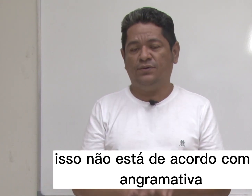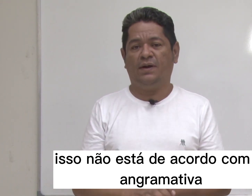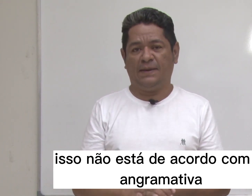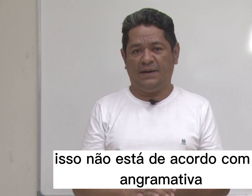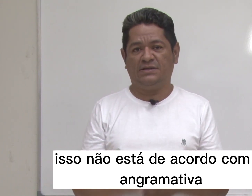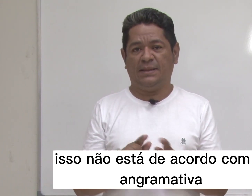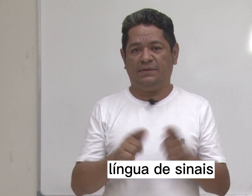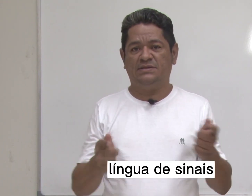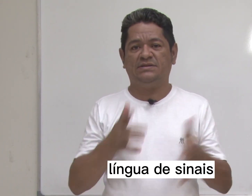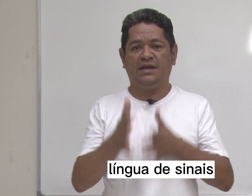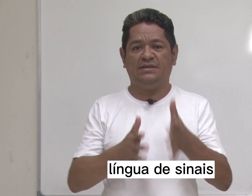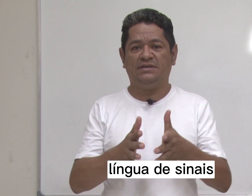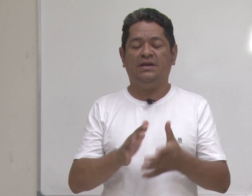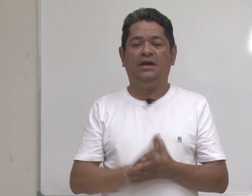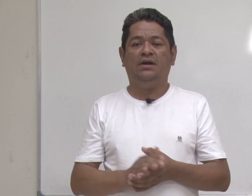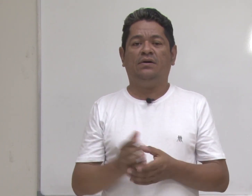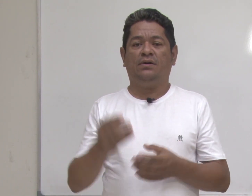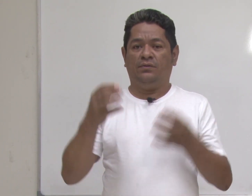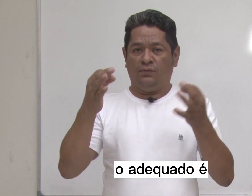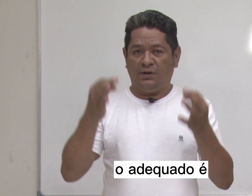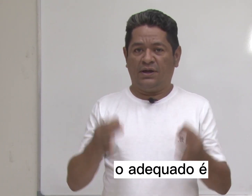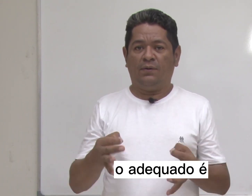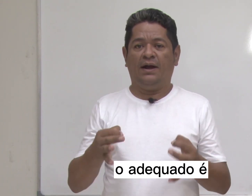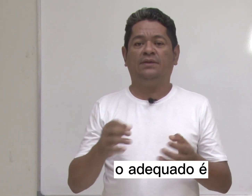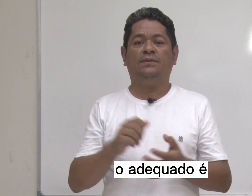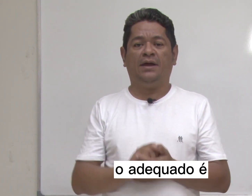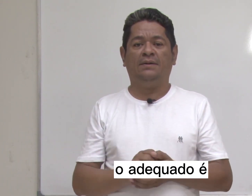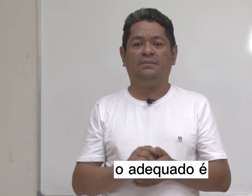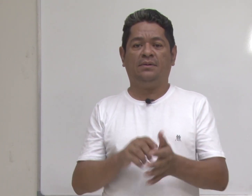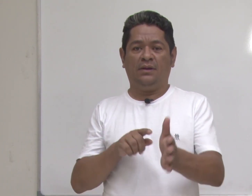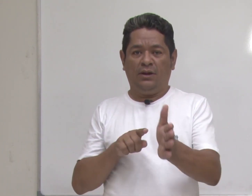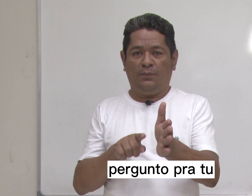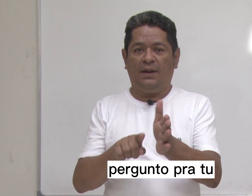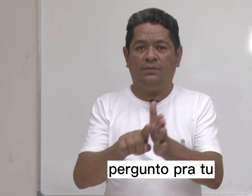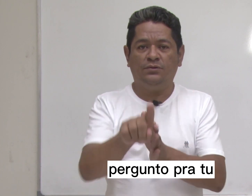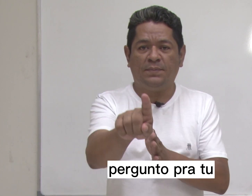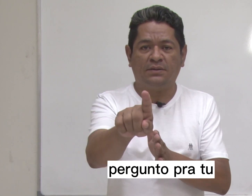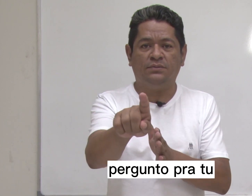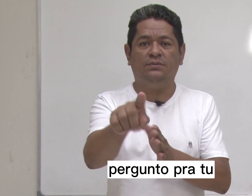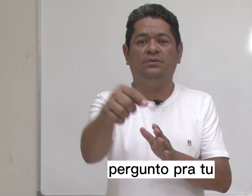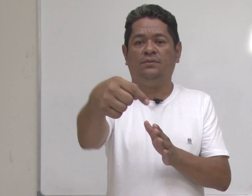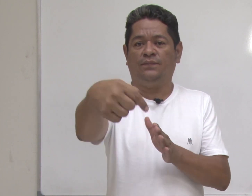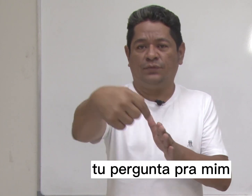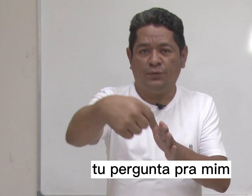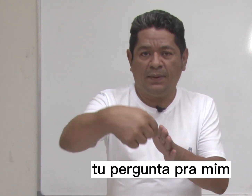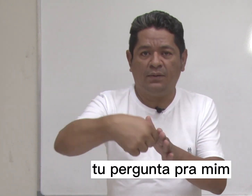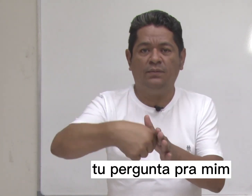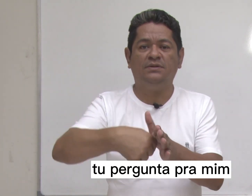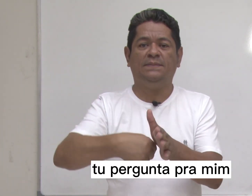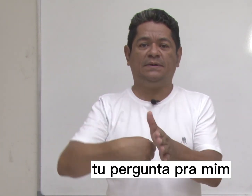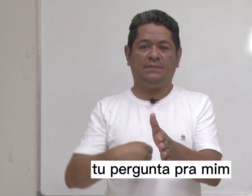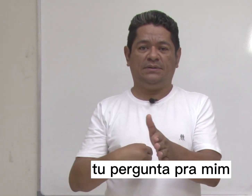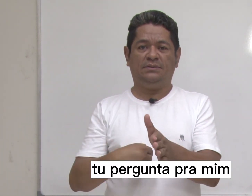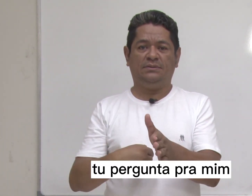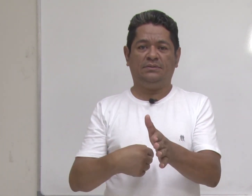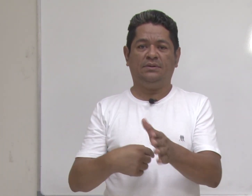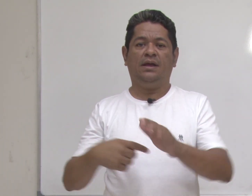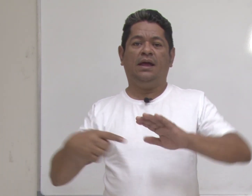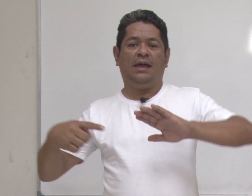com a gramática da língua de sinais. O adequado é pergunto para tu, tu pergunta para mim.